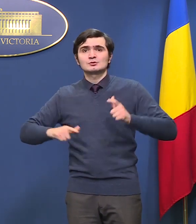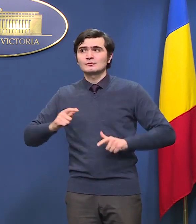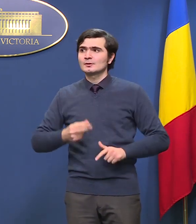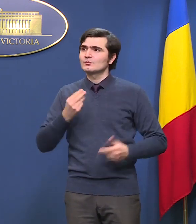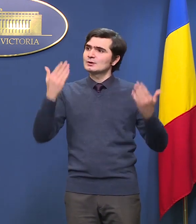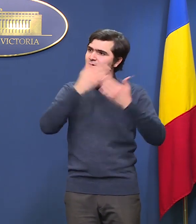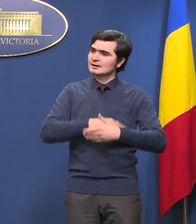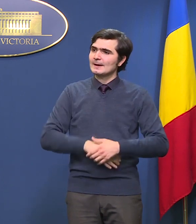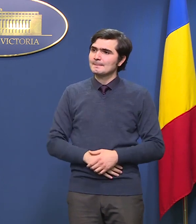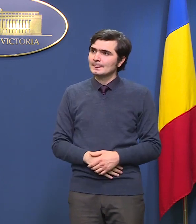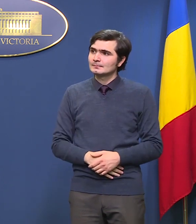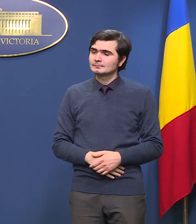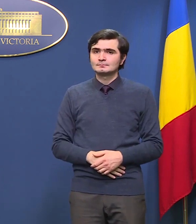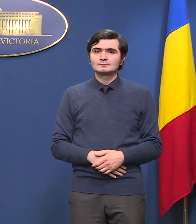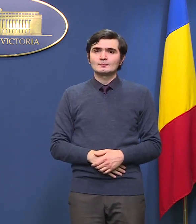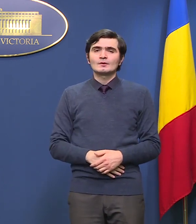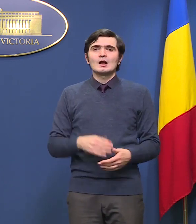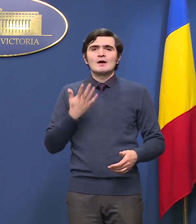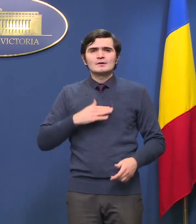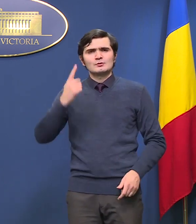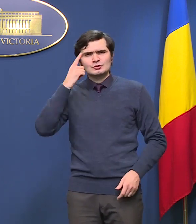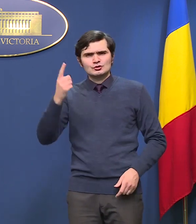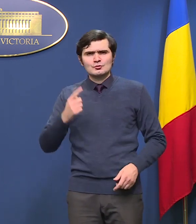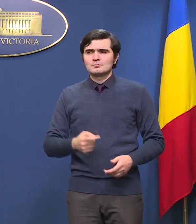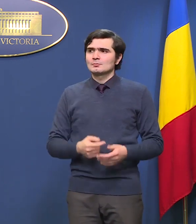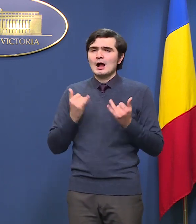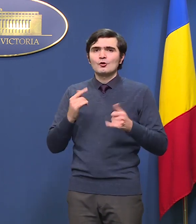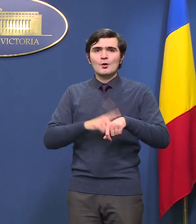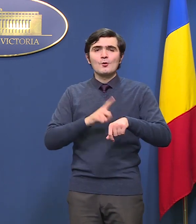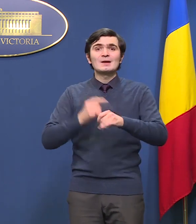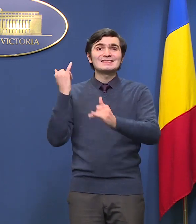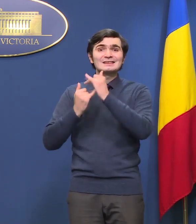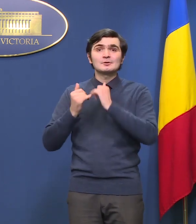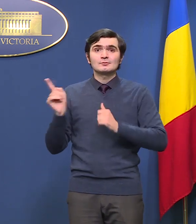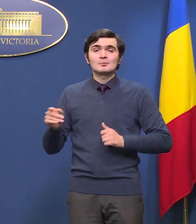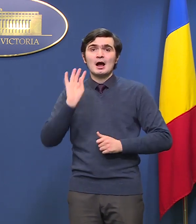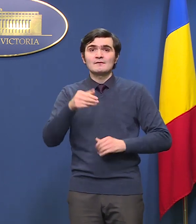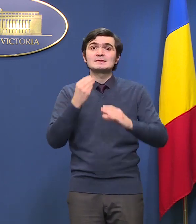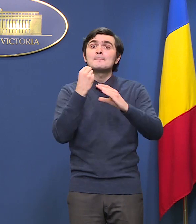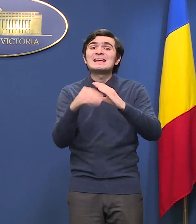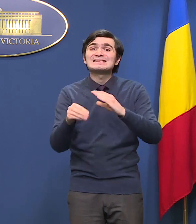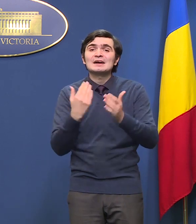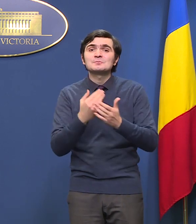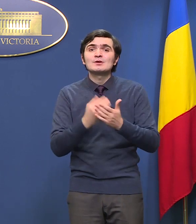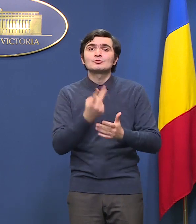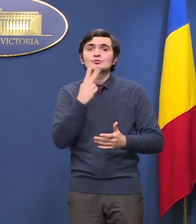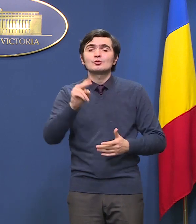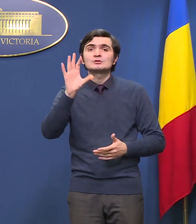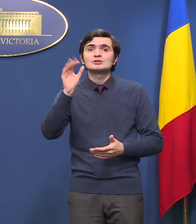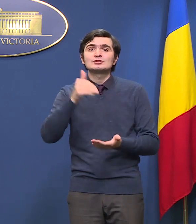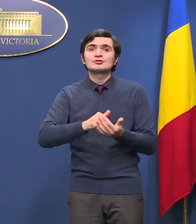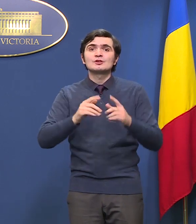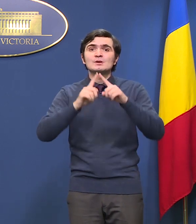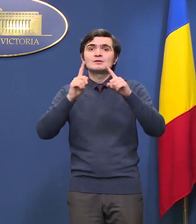Bună seara, domnule premier, Alexandru Vlădescu, Antena 3. Aș dori să știu, pentru că trăim un moment istoric, dacă aveți un mesaj pentru cei 250.000 de români care au